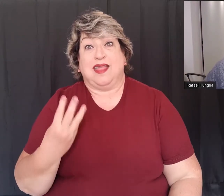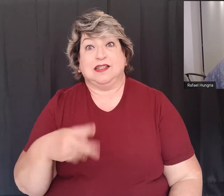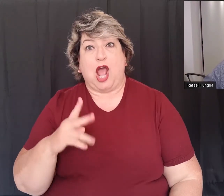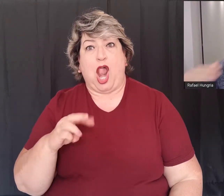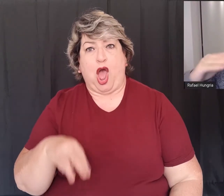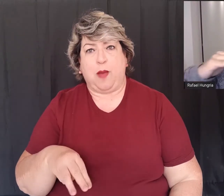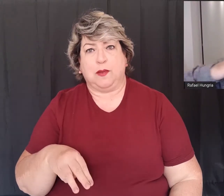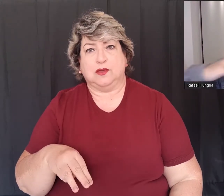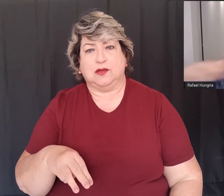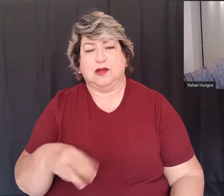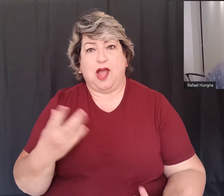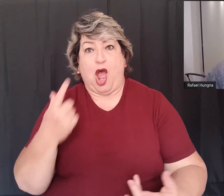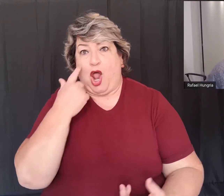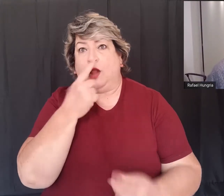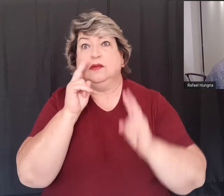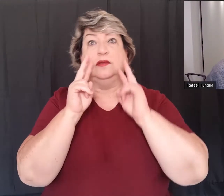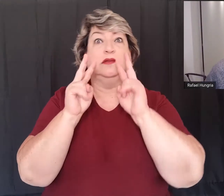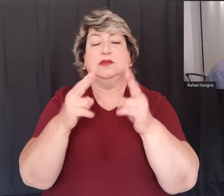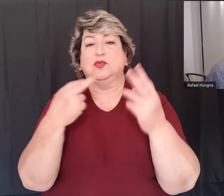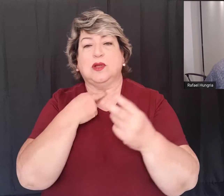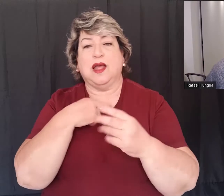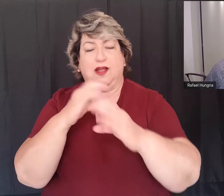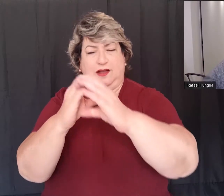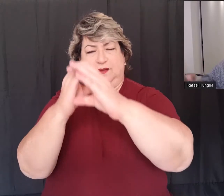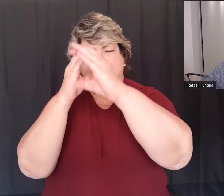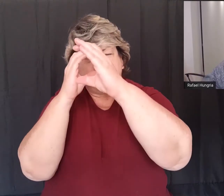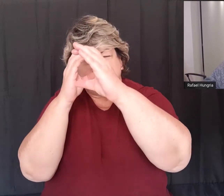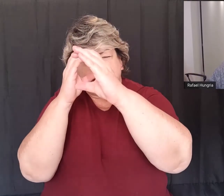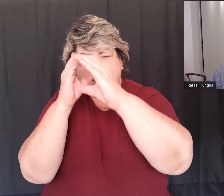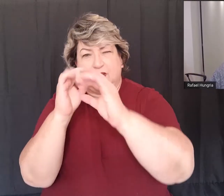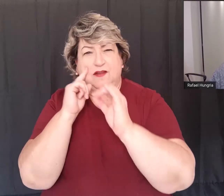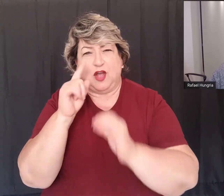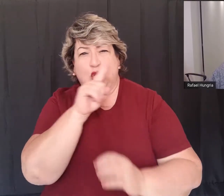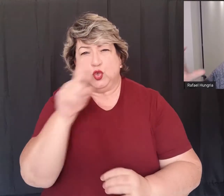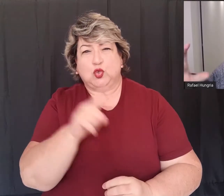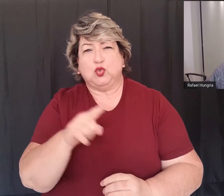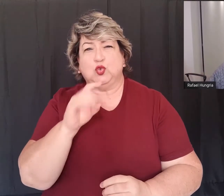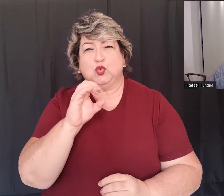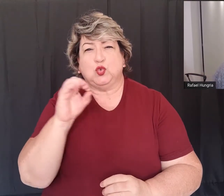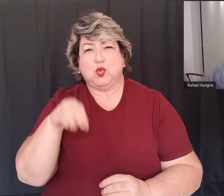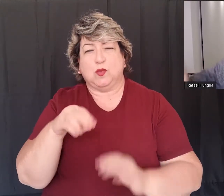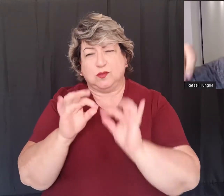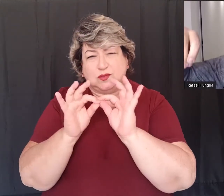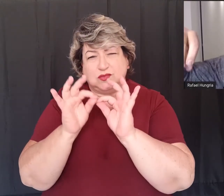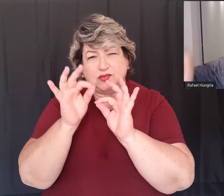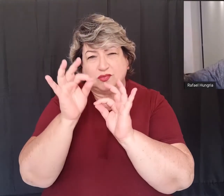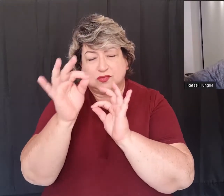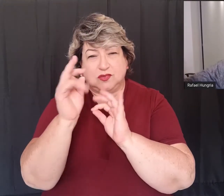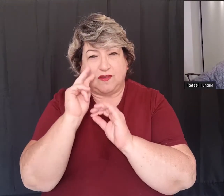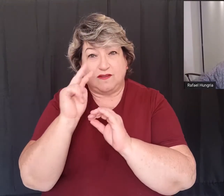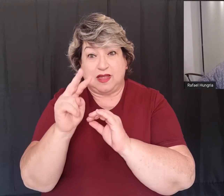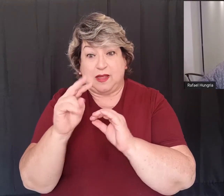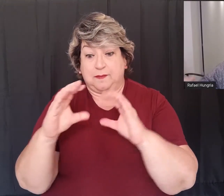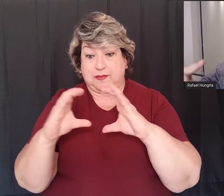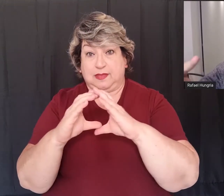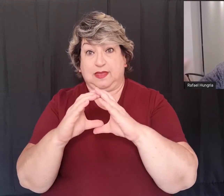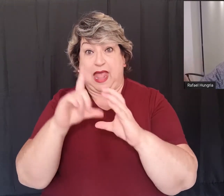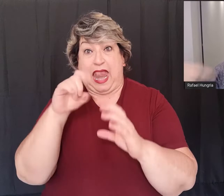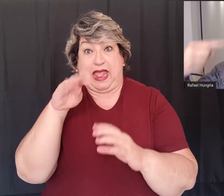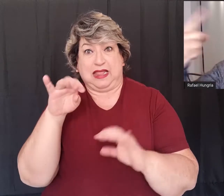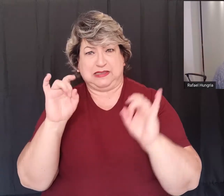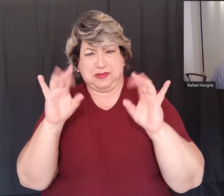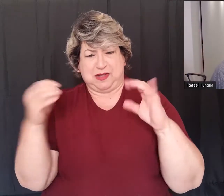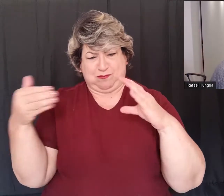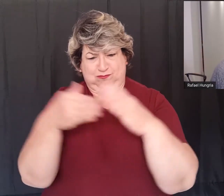distância, completamente desaparecido a olho nu. Fomos olhar no telescópio, demos o zoom, acoplamos uma câmera no telescópio para